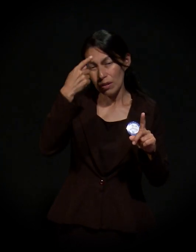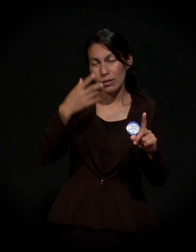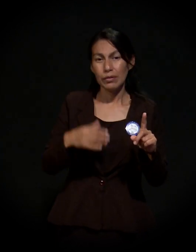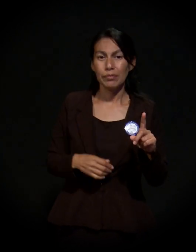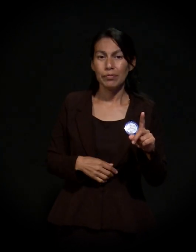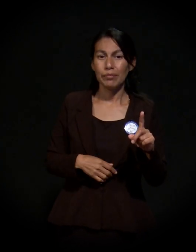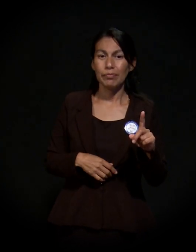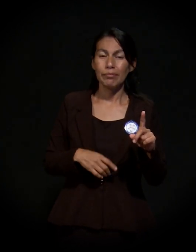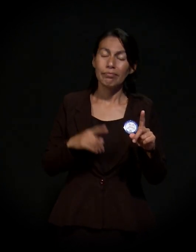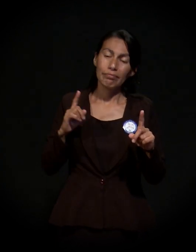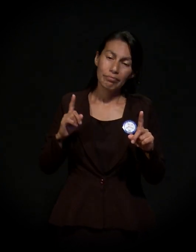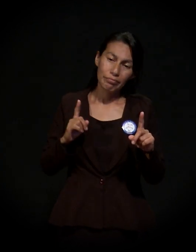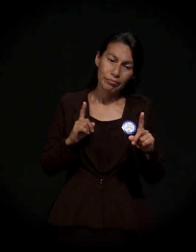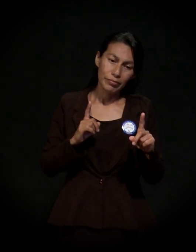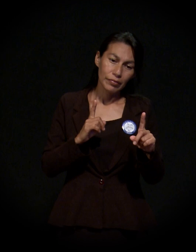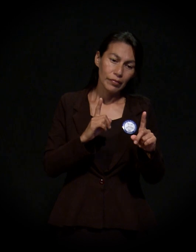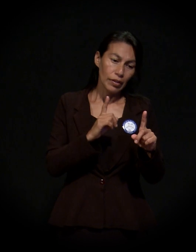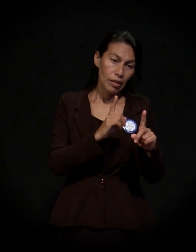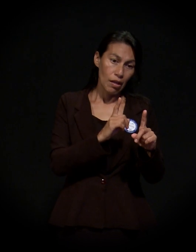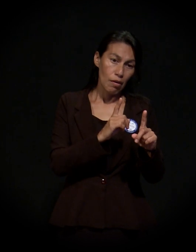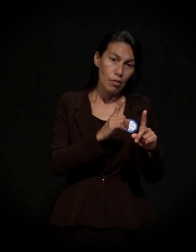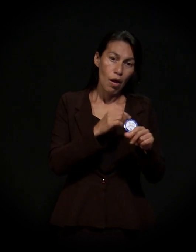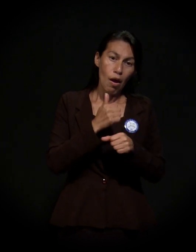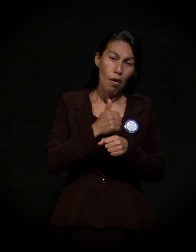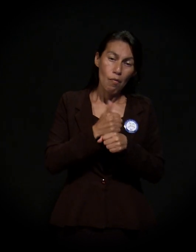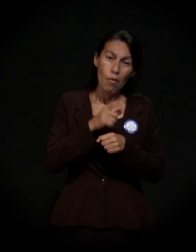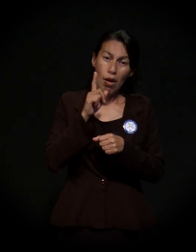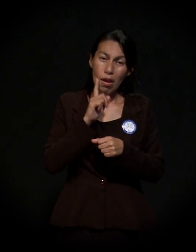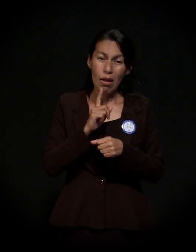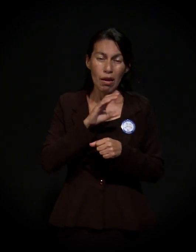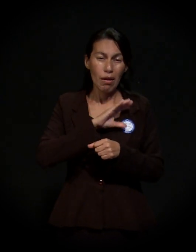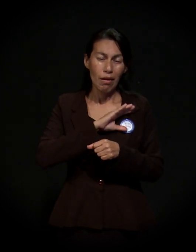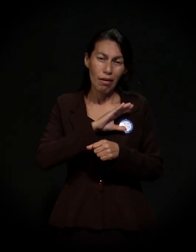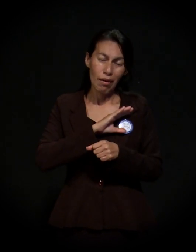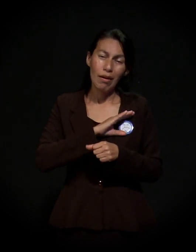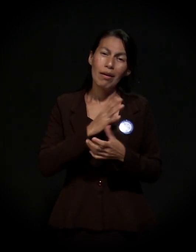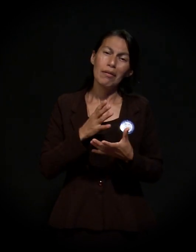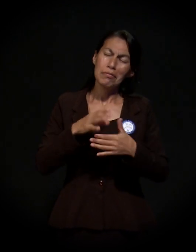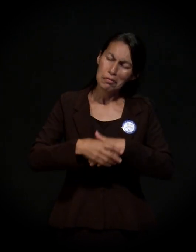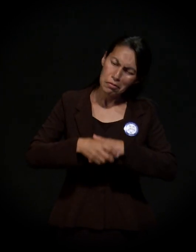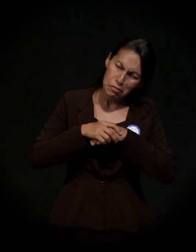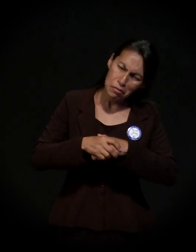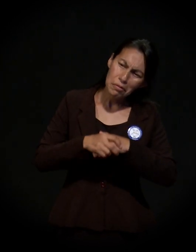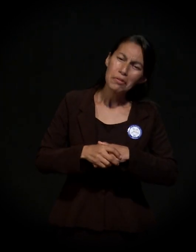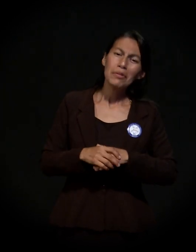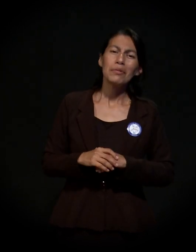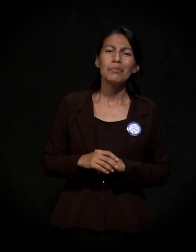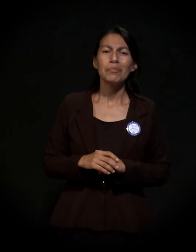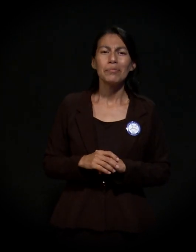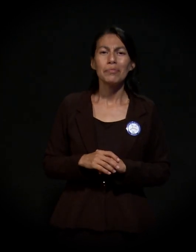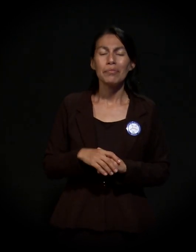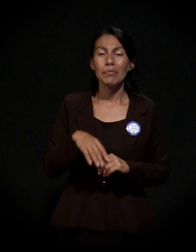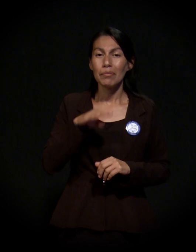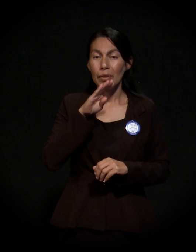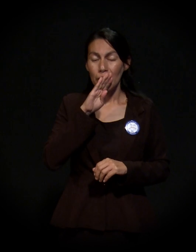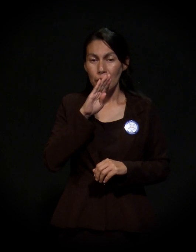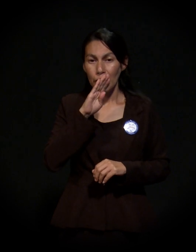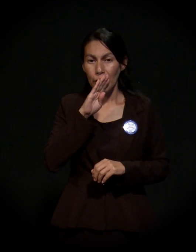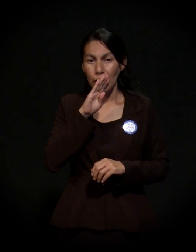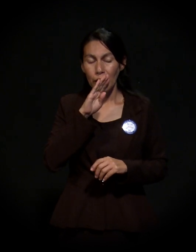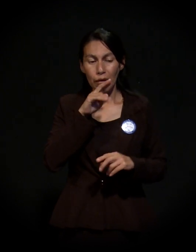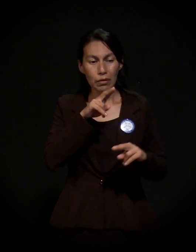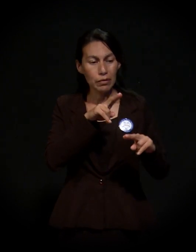encuentro a mi abuelita, la saludo y mi mamá estaba